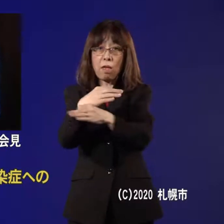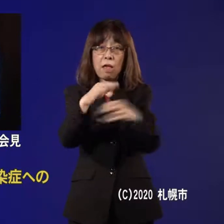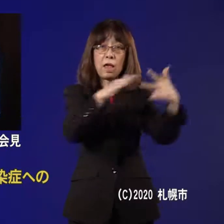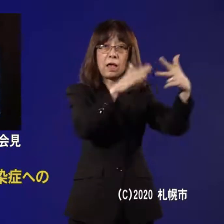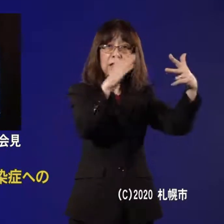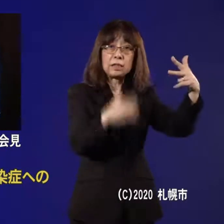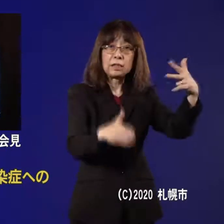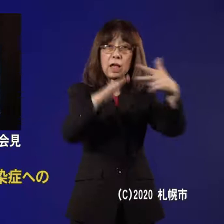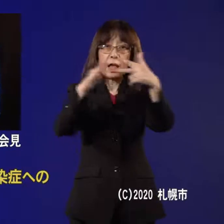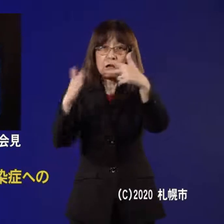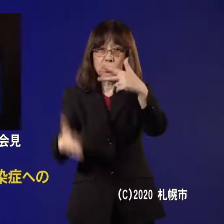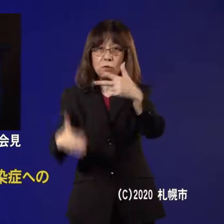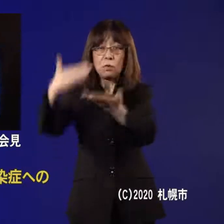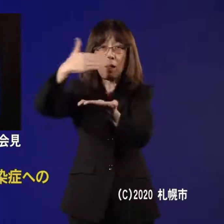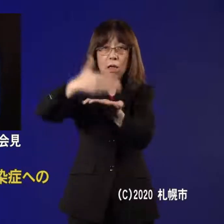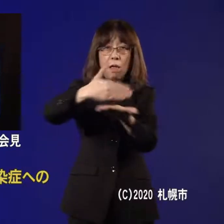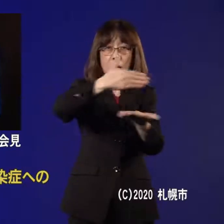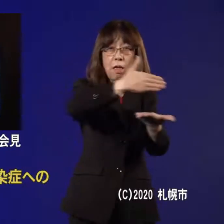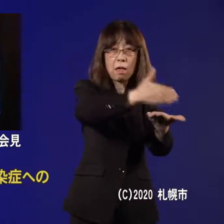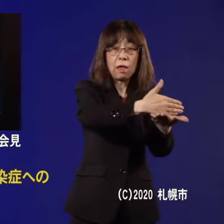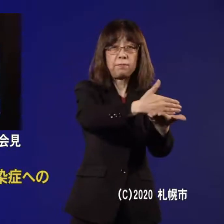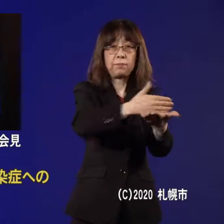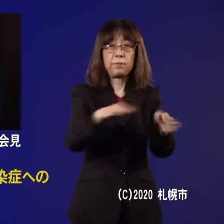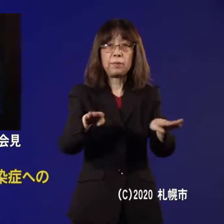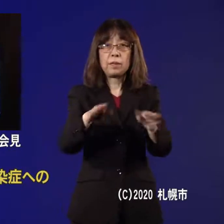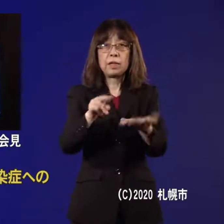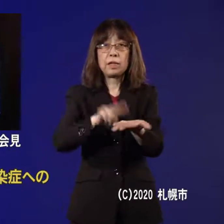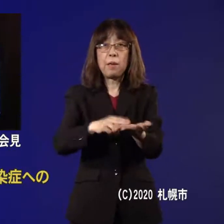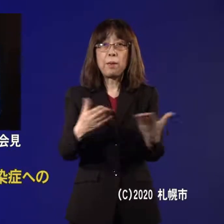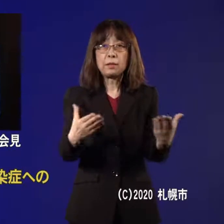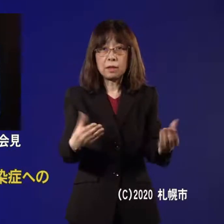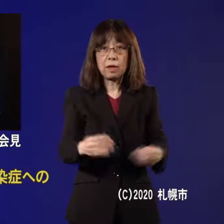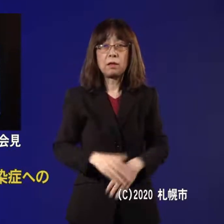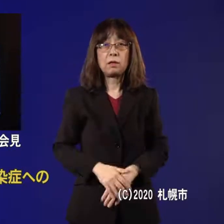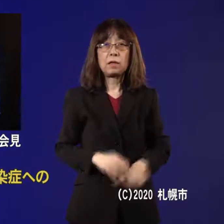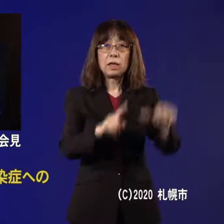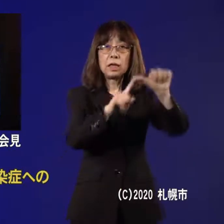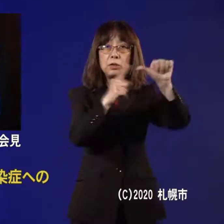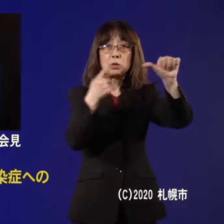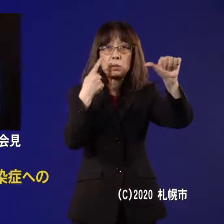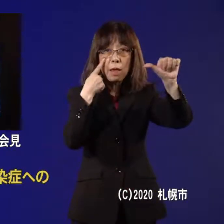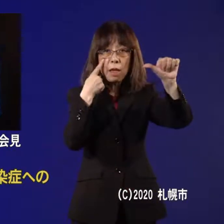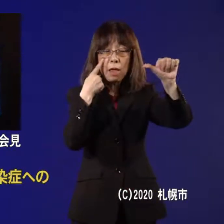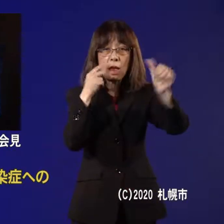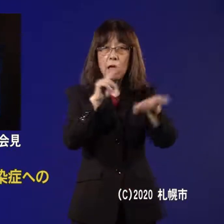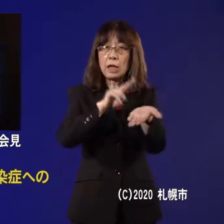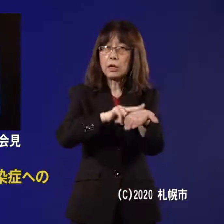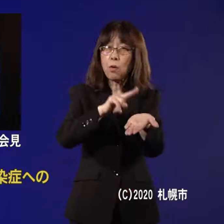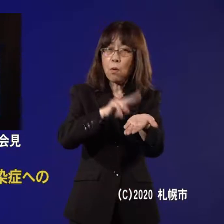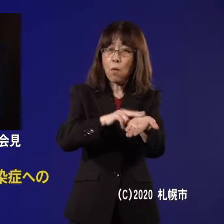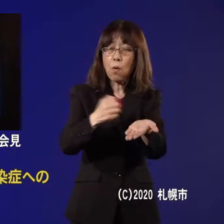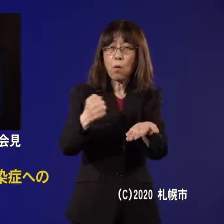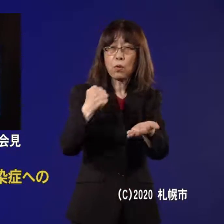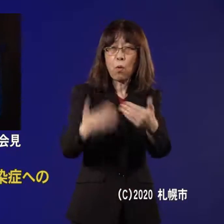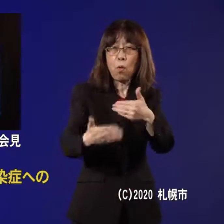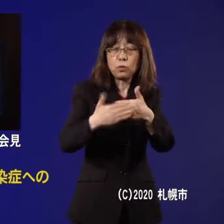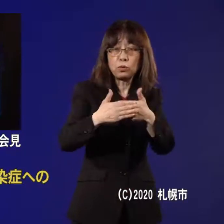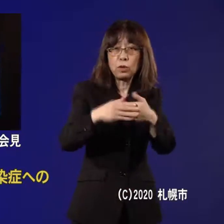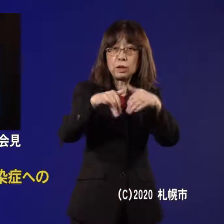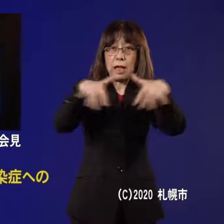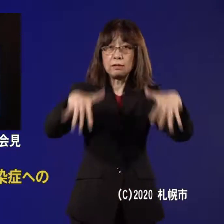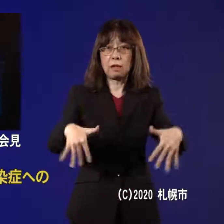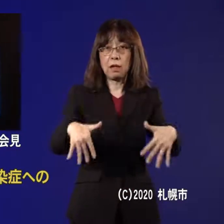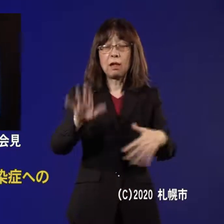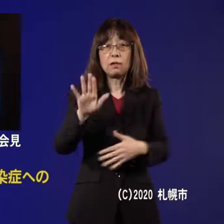するということを決めたということであります。で、5つ目が医療体制、医療供給体制の充実ということであります